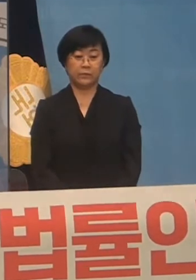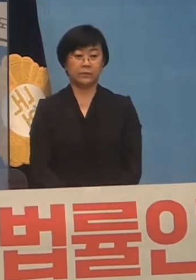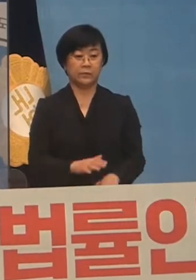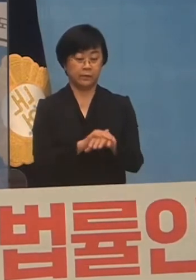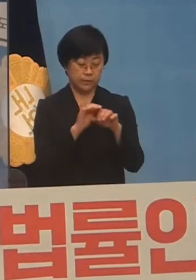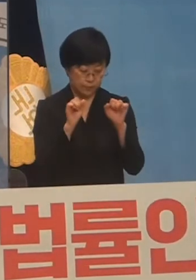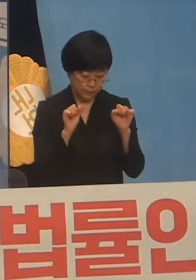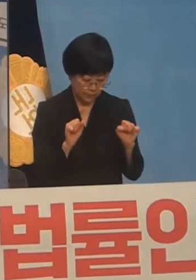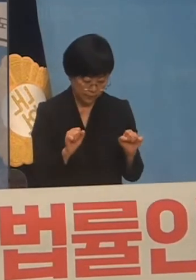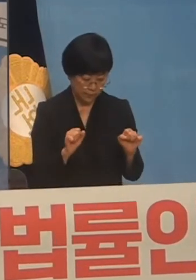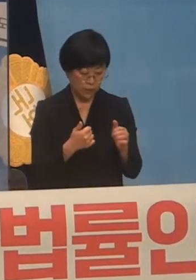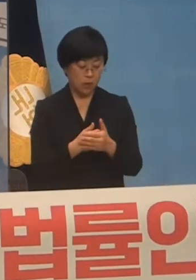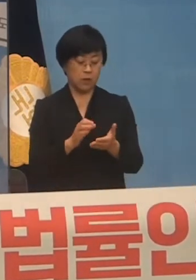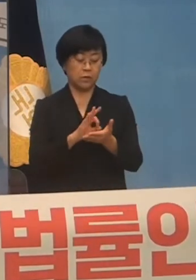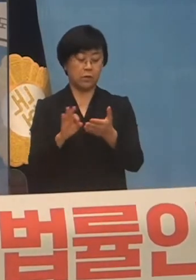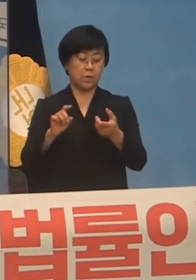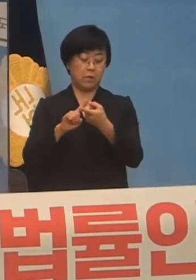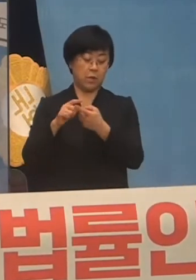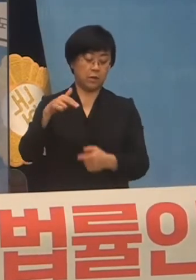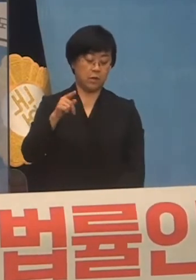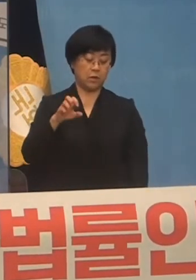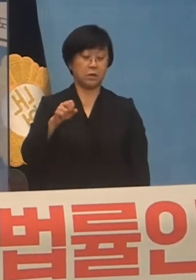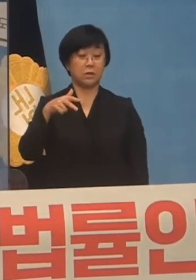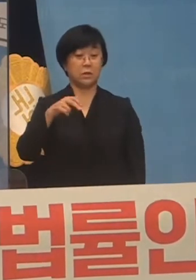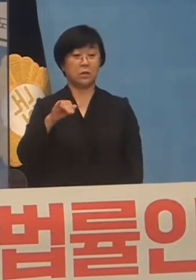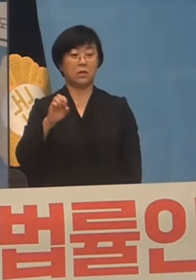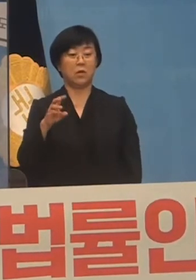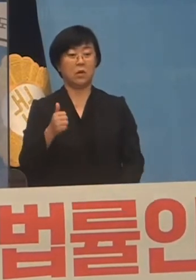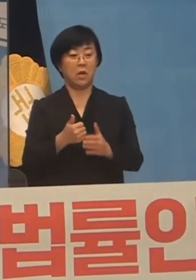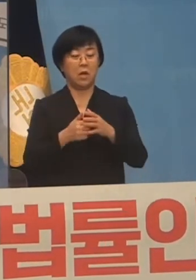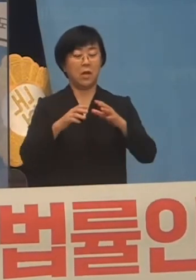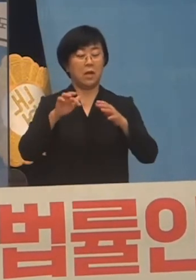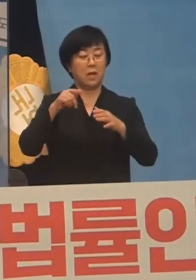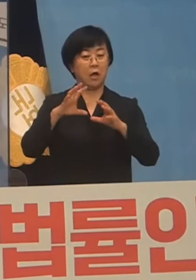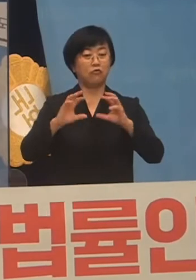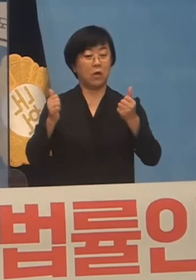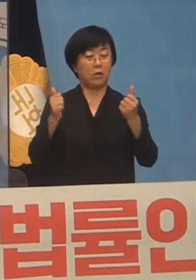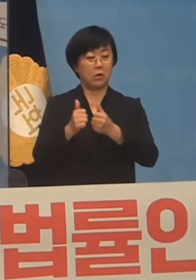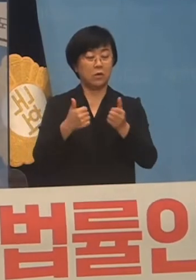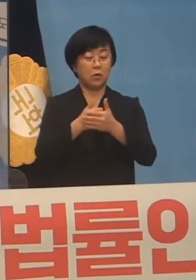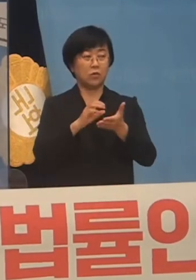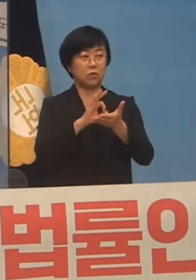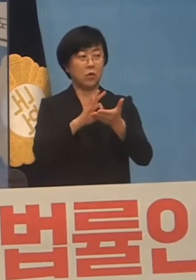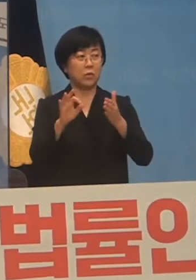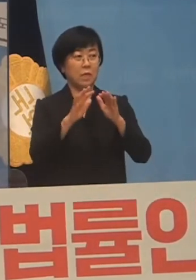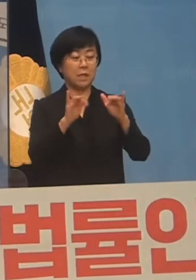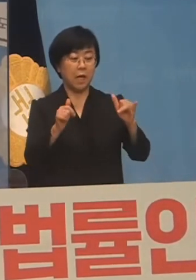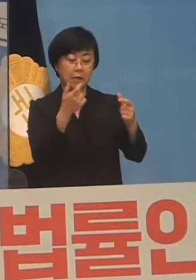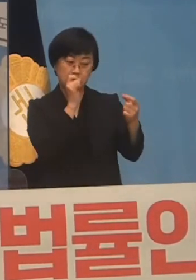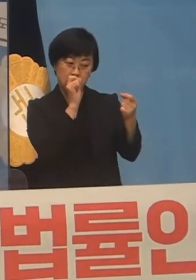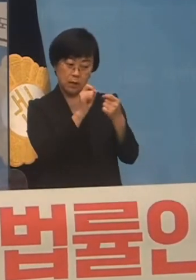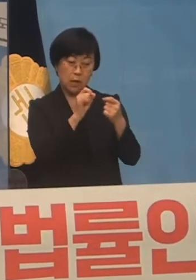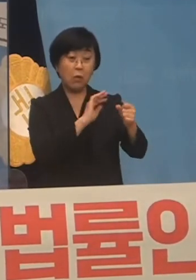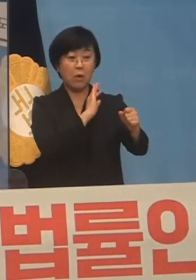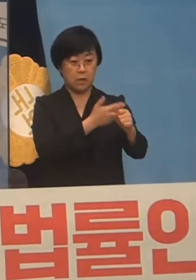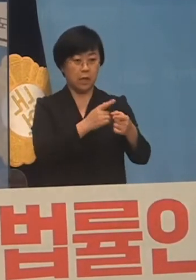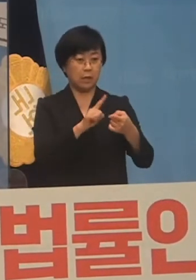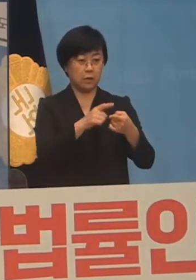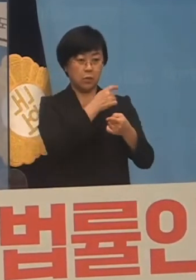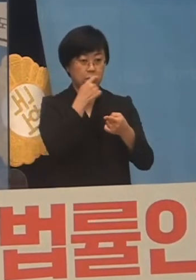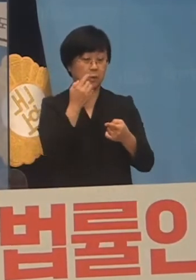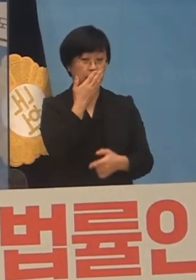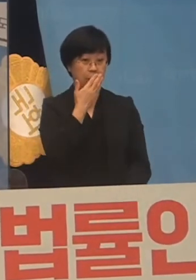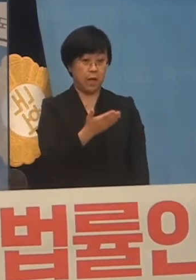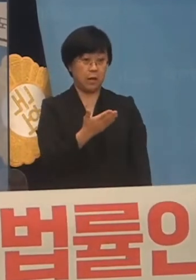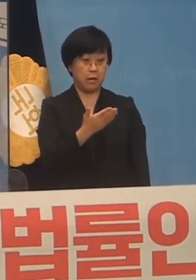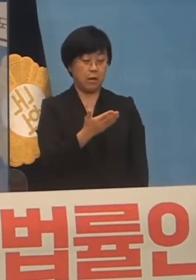네, 안녕하십니까. 한국소비자연맹 정지연입니다. 강은미 의원님께서 굉장히 소비자 친화적인 소비자의 권리를 잘 보장할 수